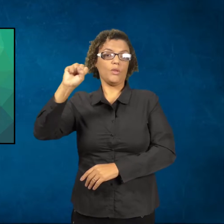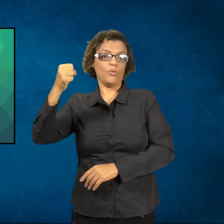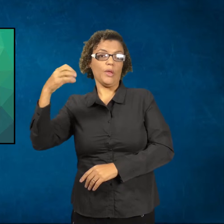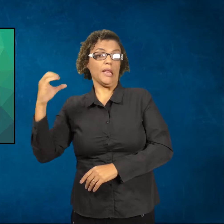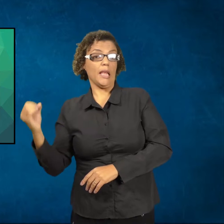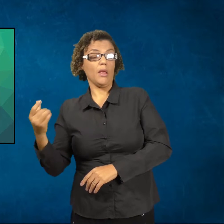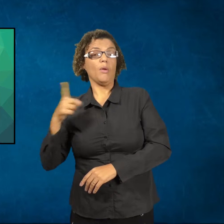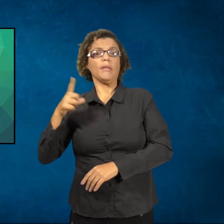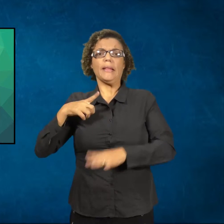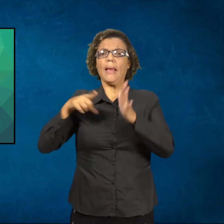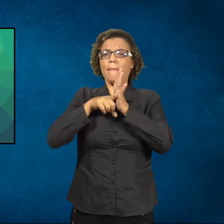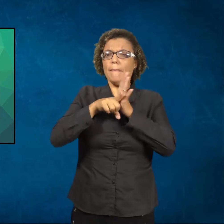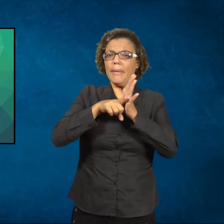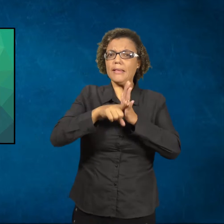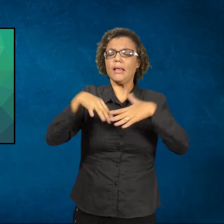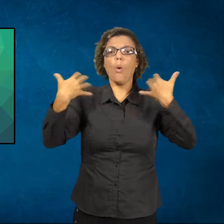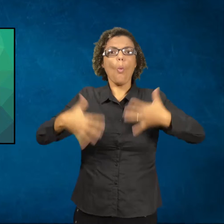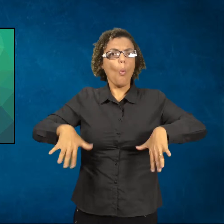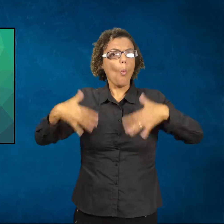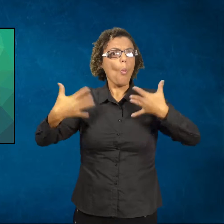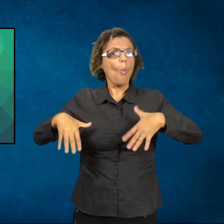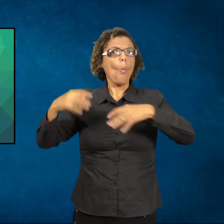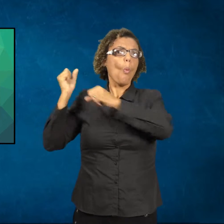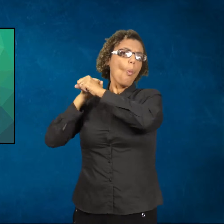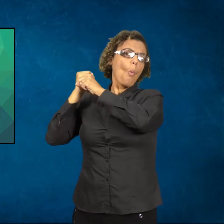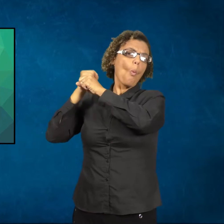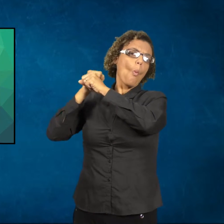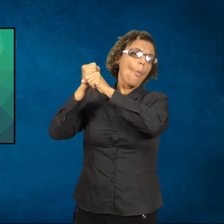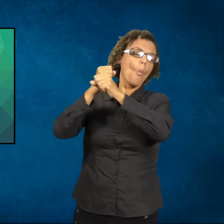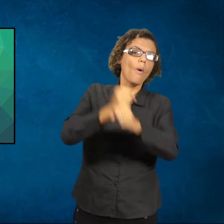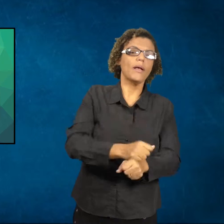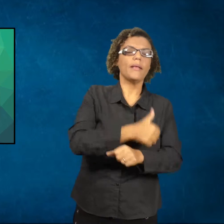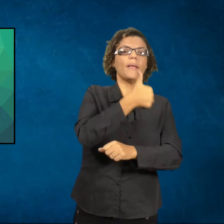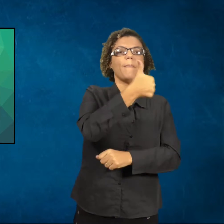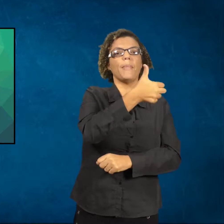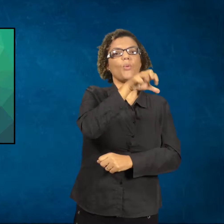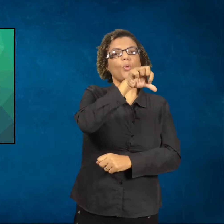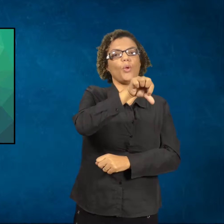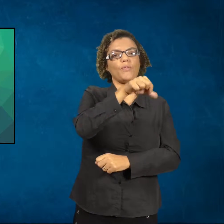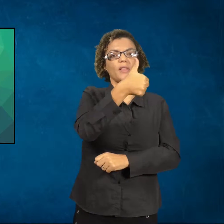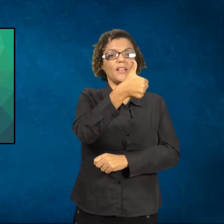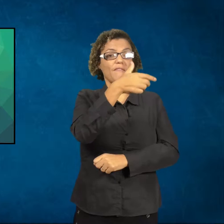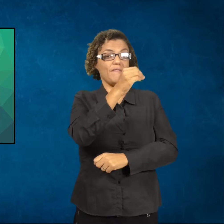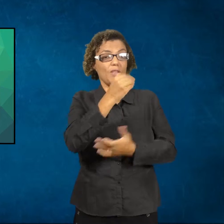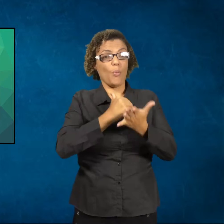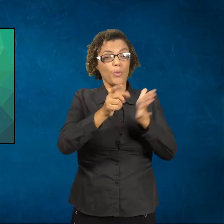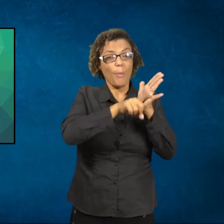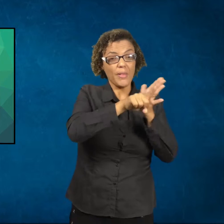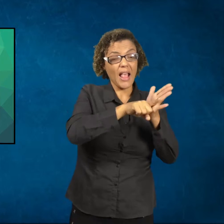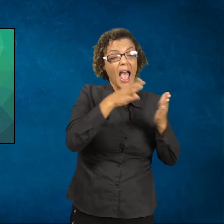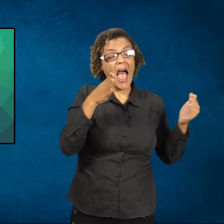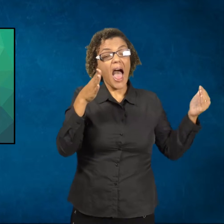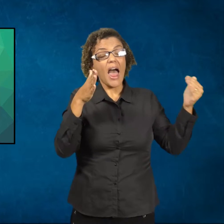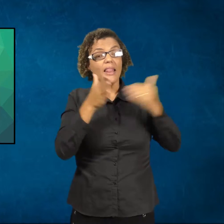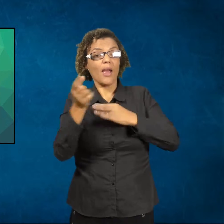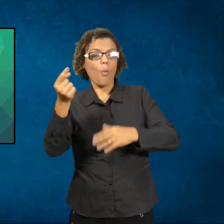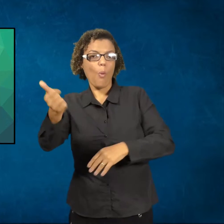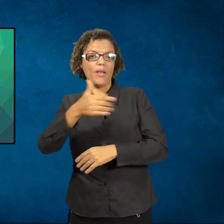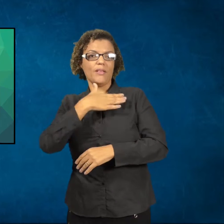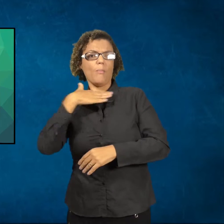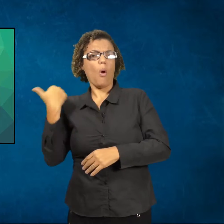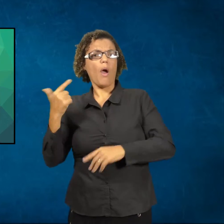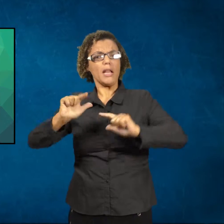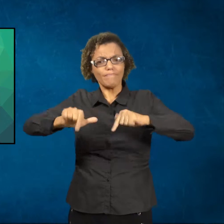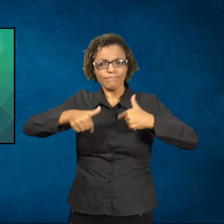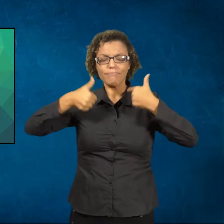desde os anos 1920 até as vésperas do seu falecimento. Ele foi uma pessoa muito ativa na área da pesquisa,